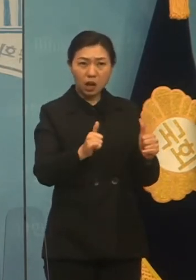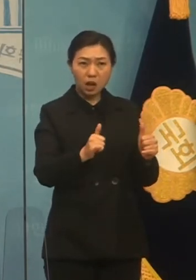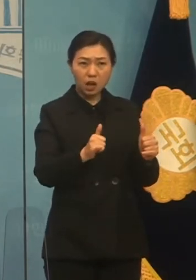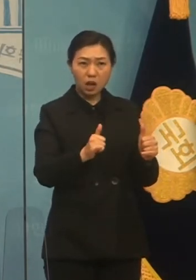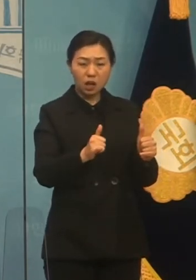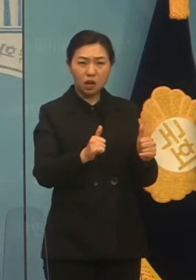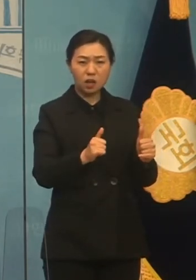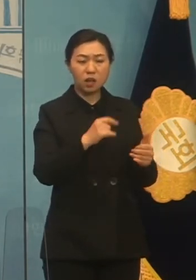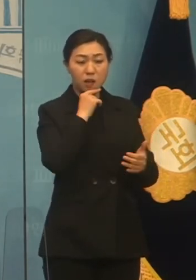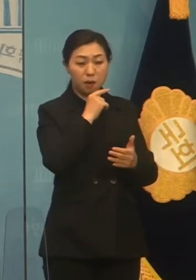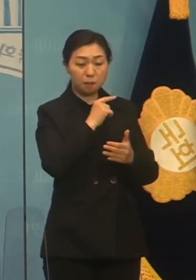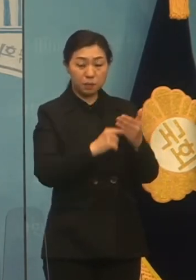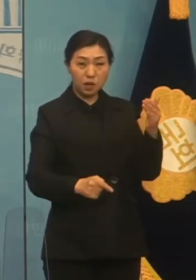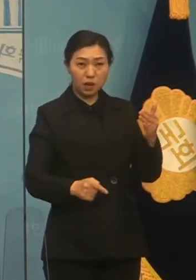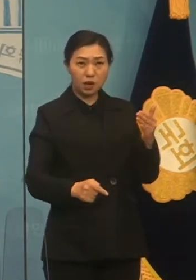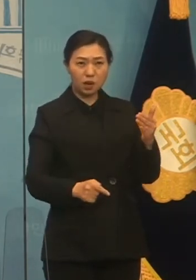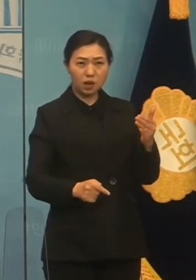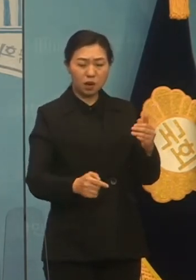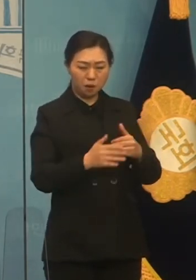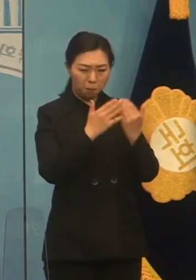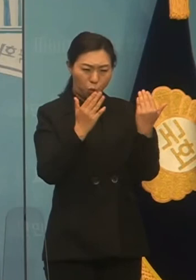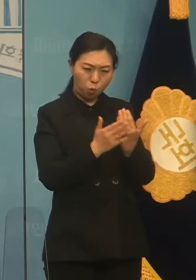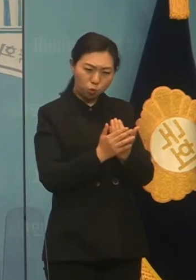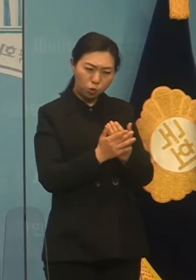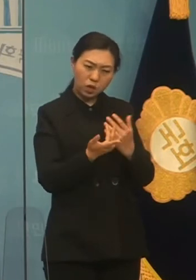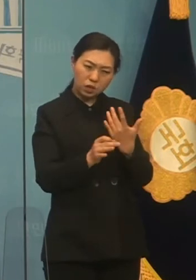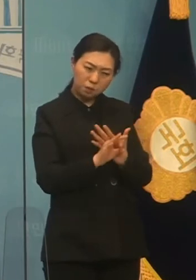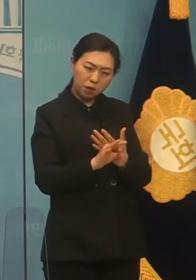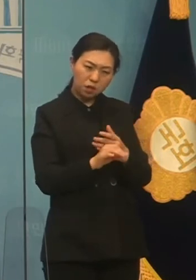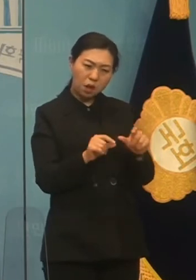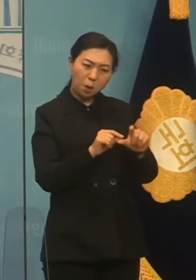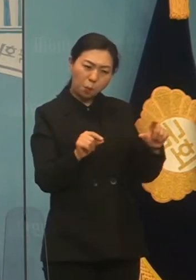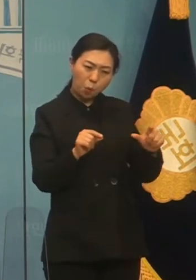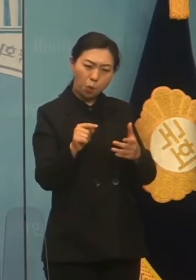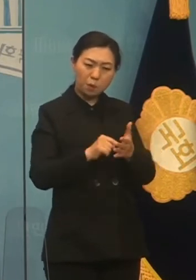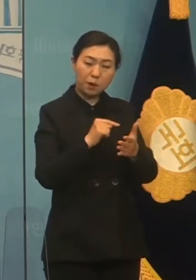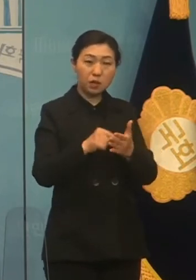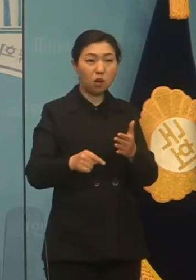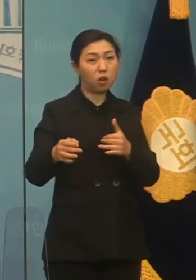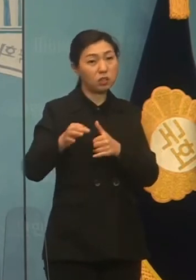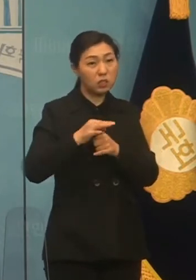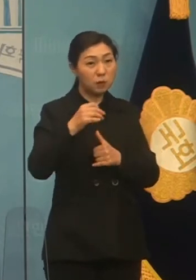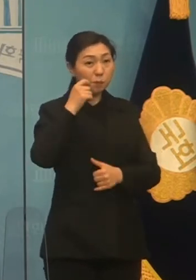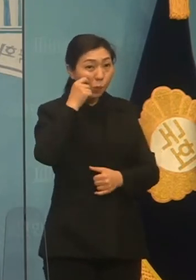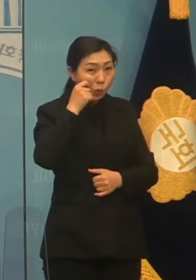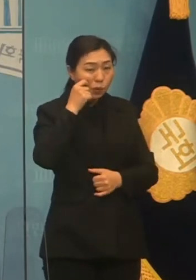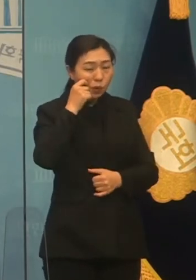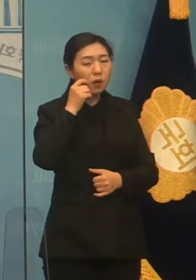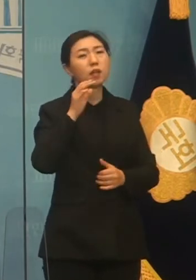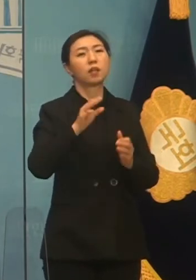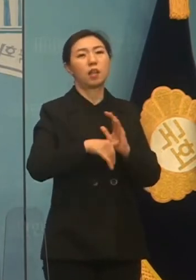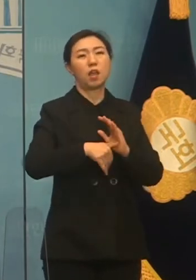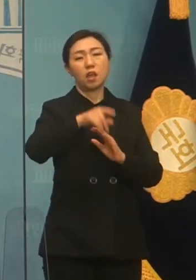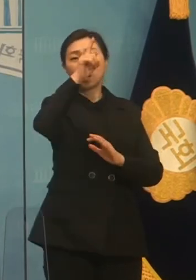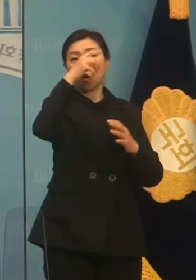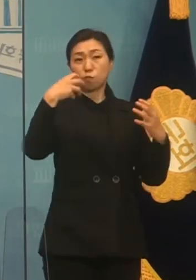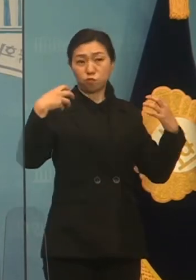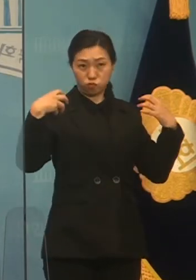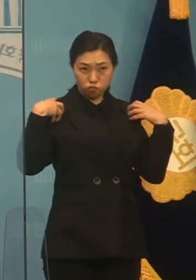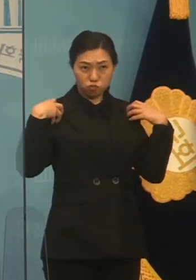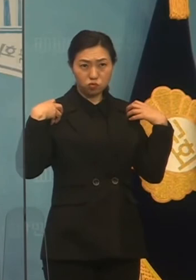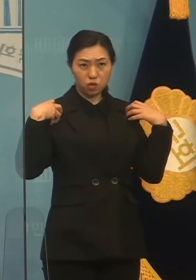사람이 피해 전부 또는 일부를 배상받지 못하는 경우 국가가 피해자 또는